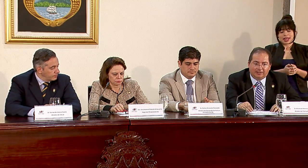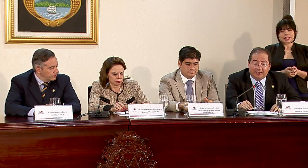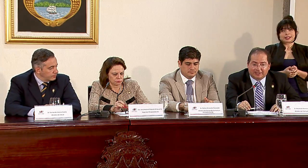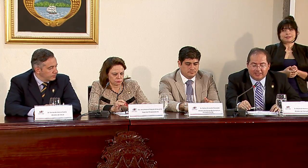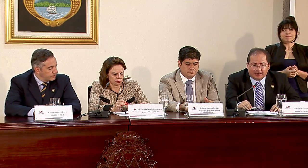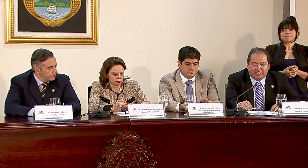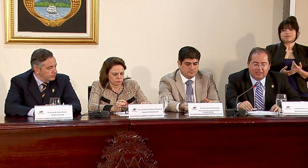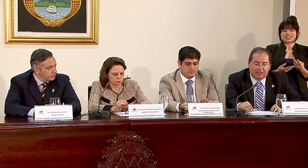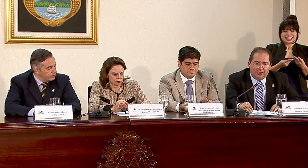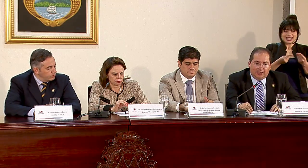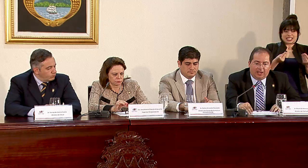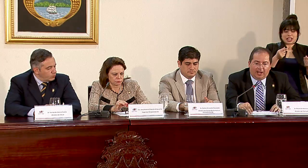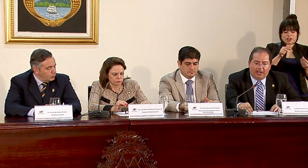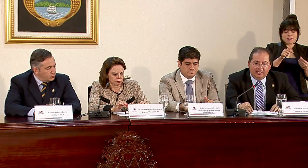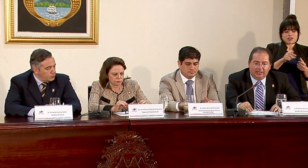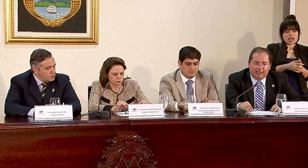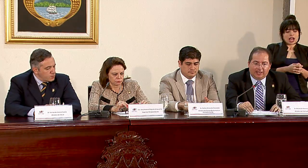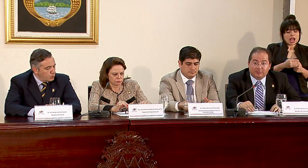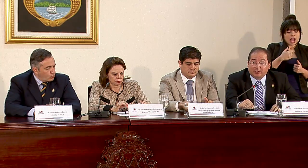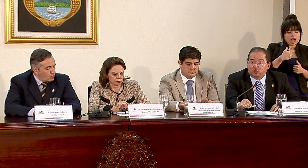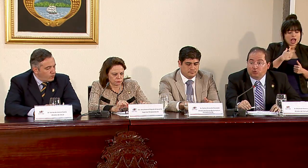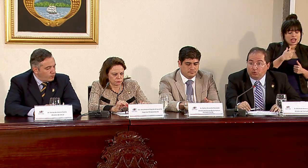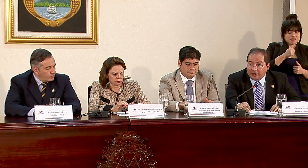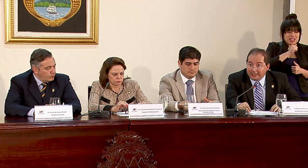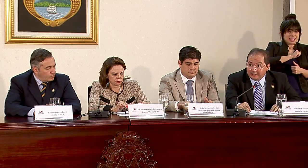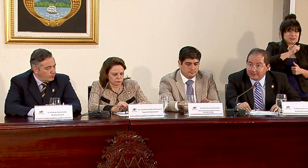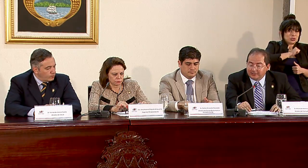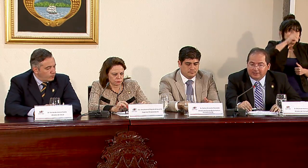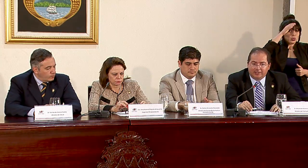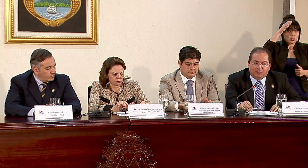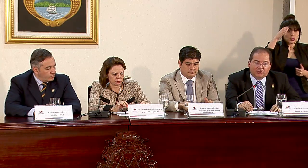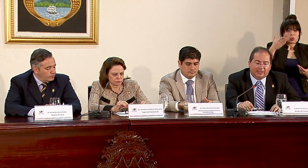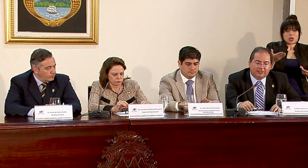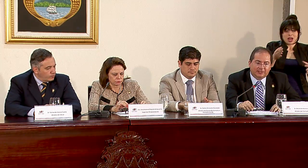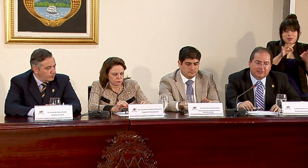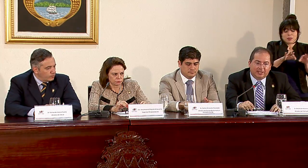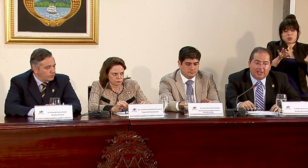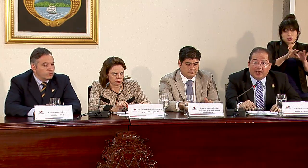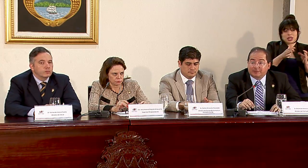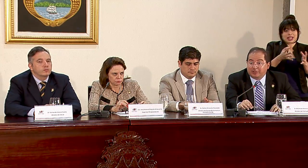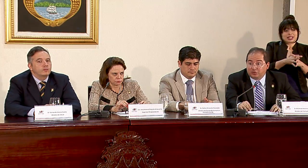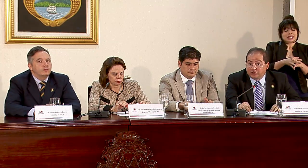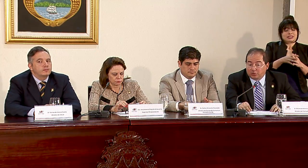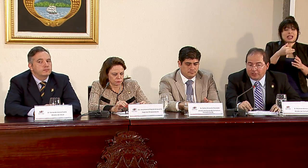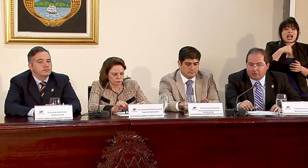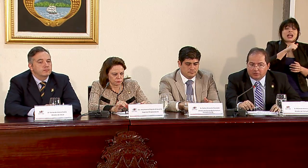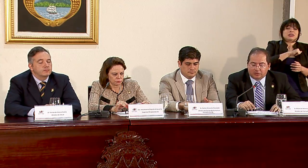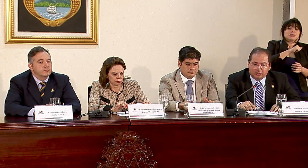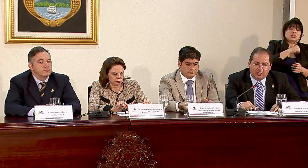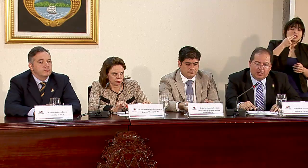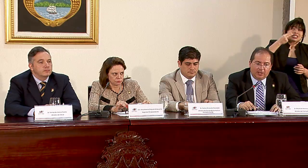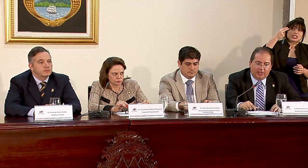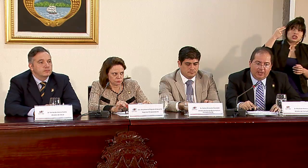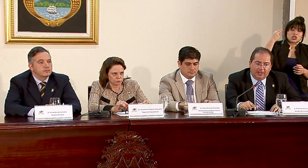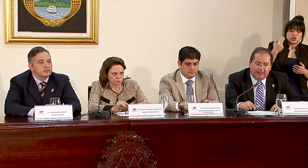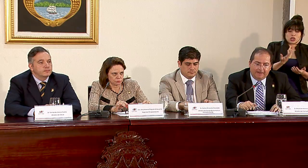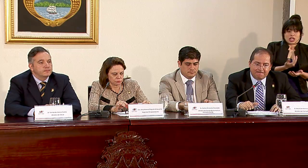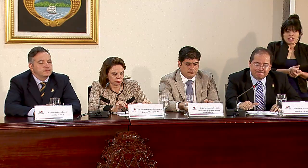de la tierra, hay aspectos culturales importantes, aspectos históricos,